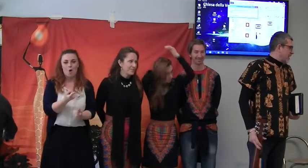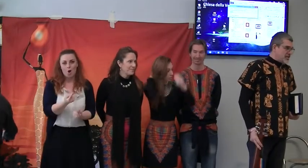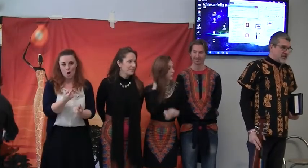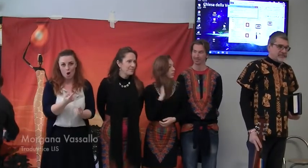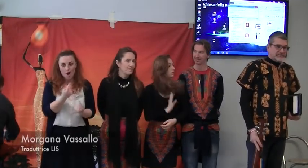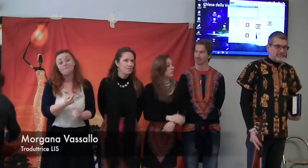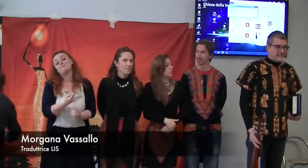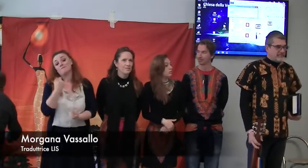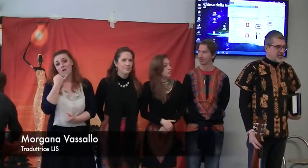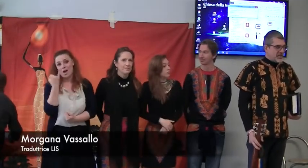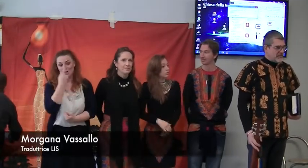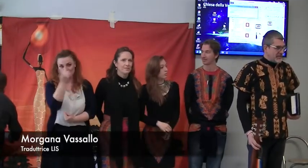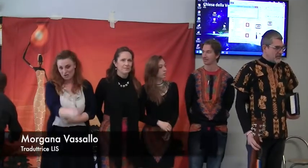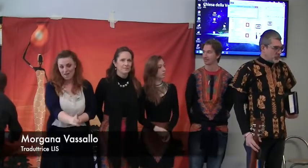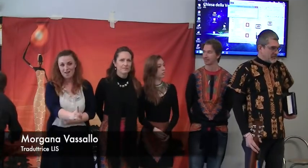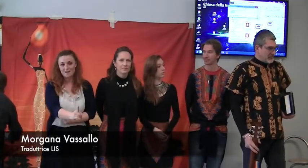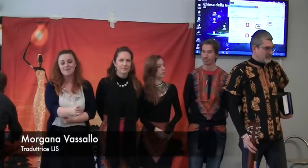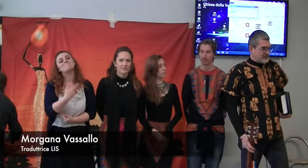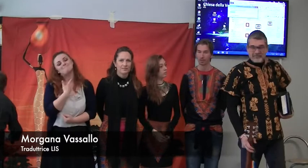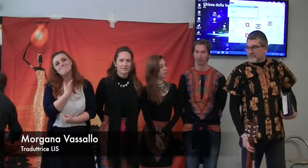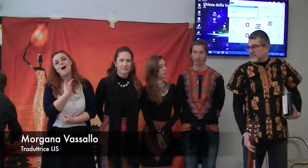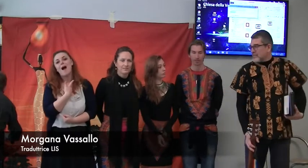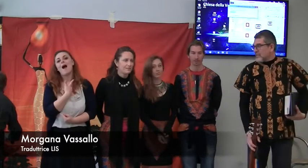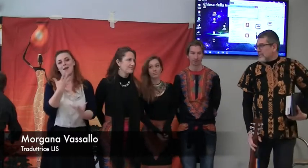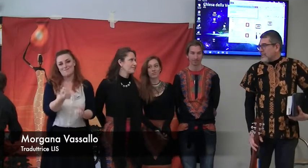Non sarà facile, ma ce la metteremo tutta.